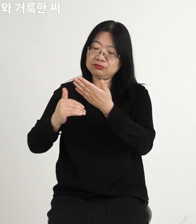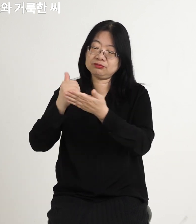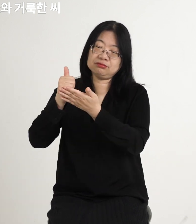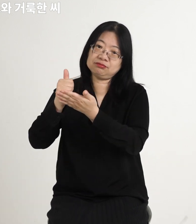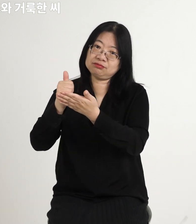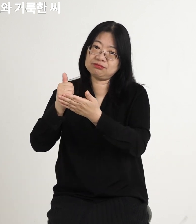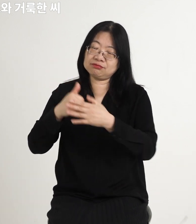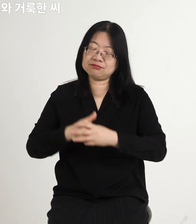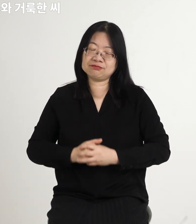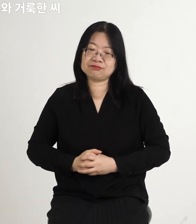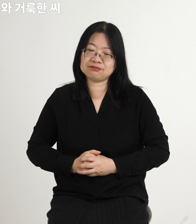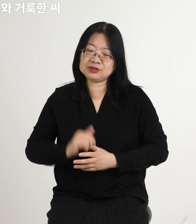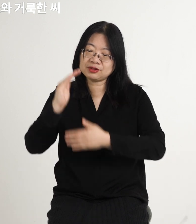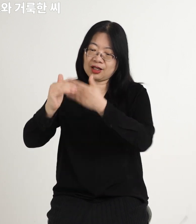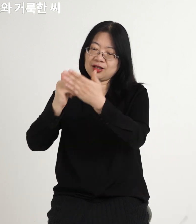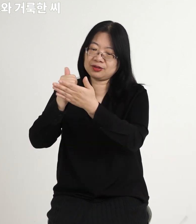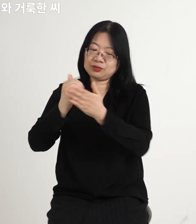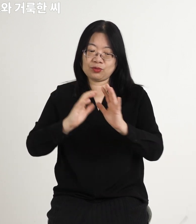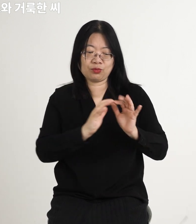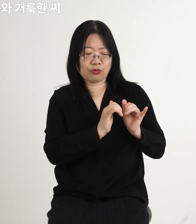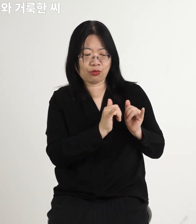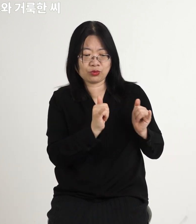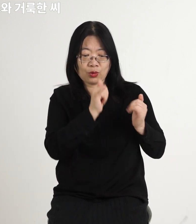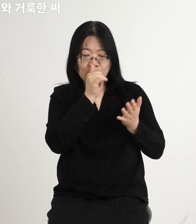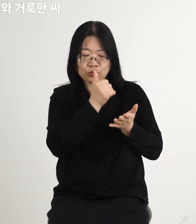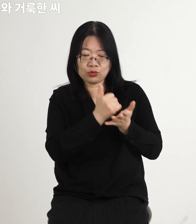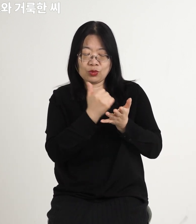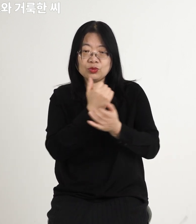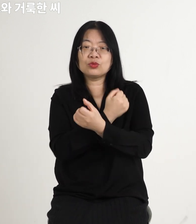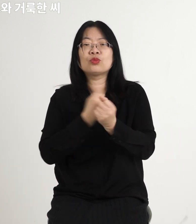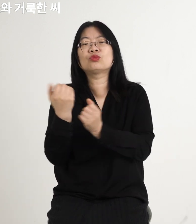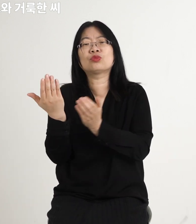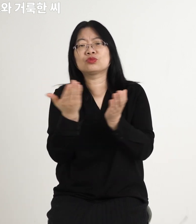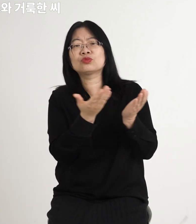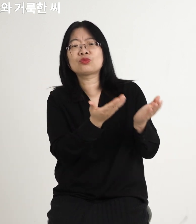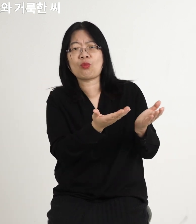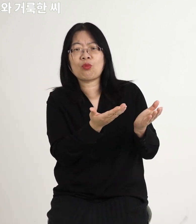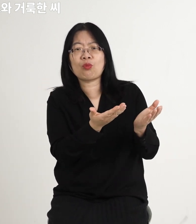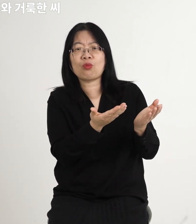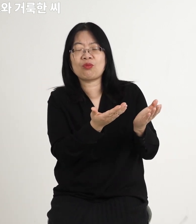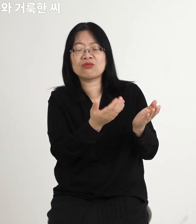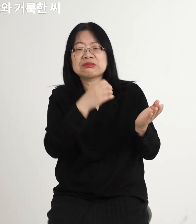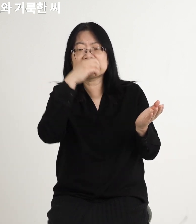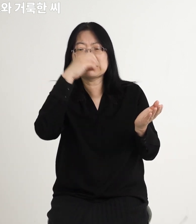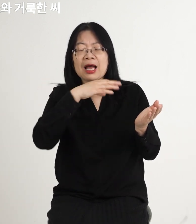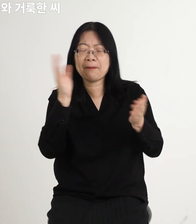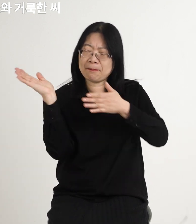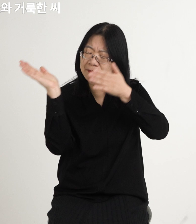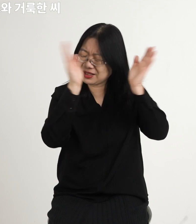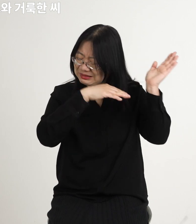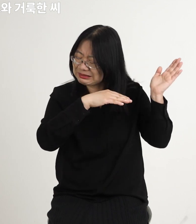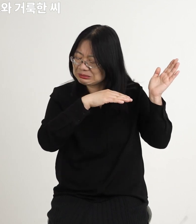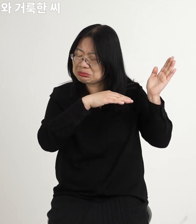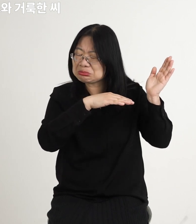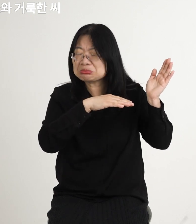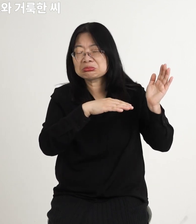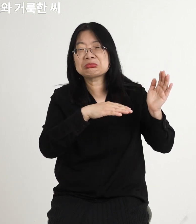하나님은 하나님의 백성들의 죄를 용서하시는데 그래 패싱 없던 걸로